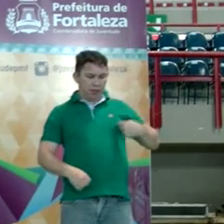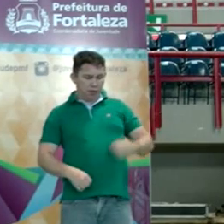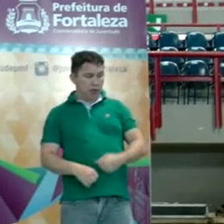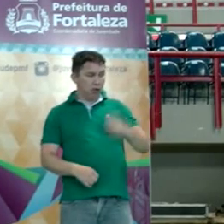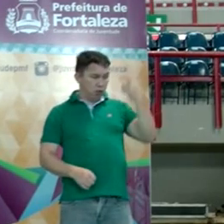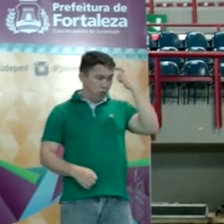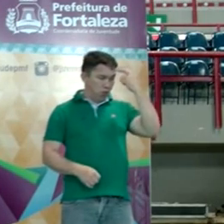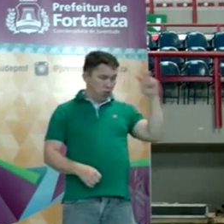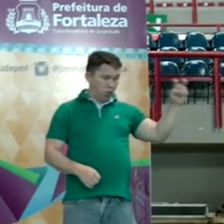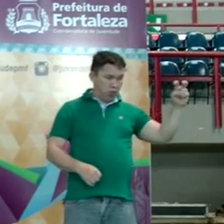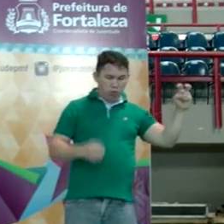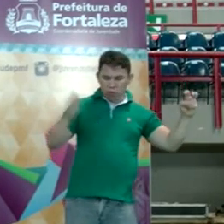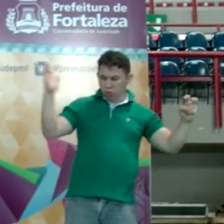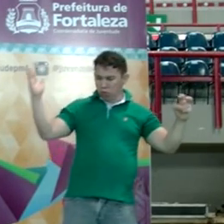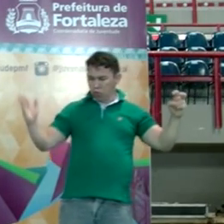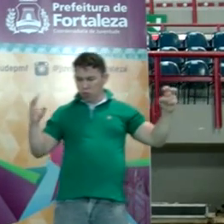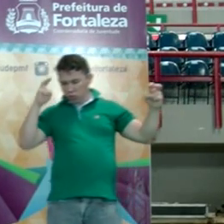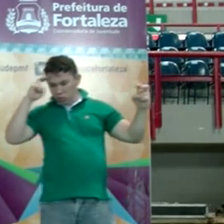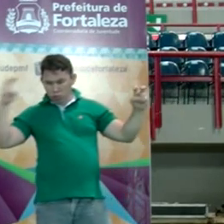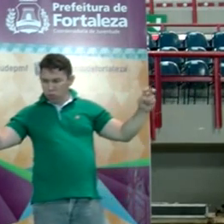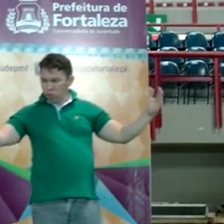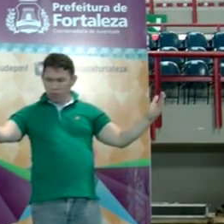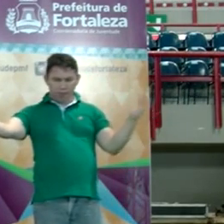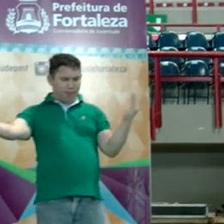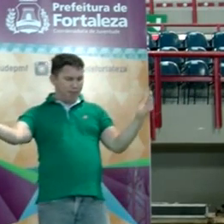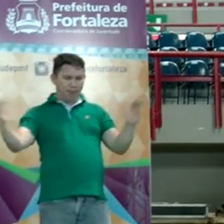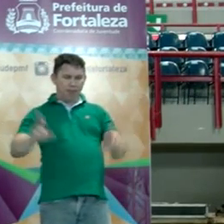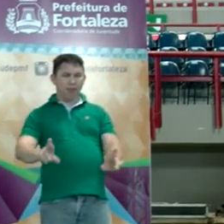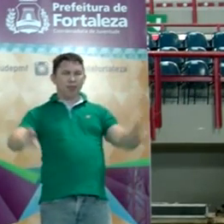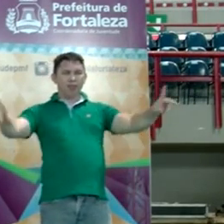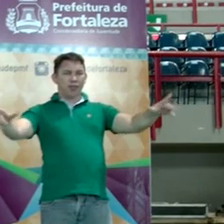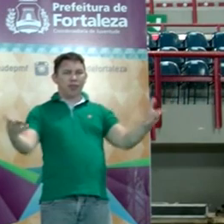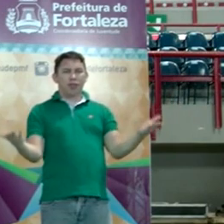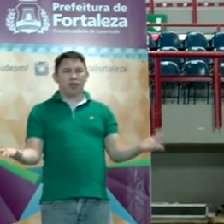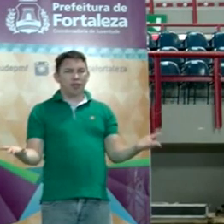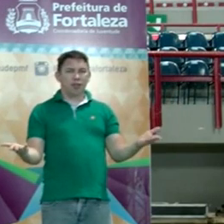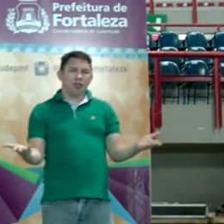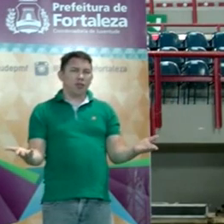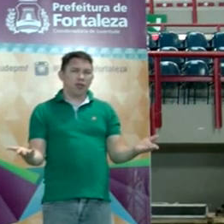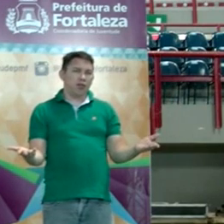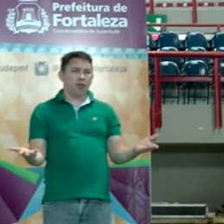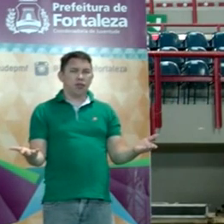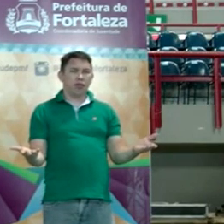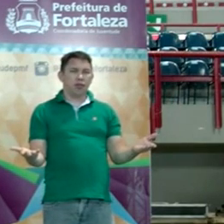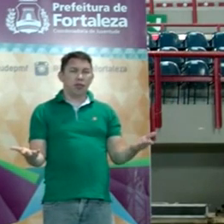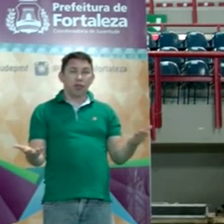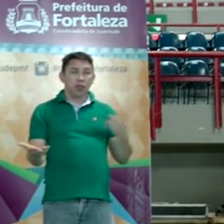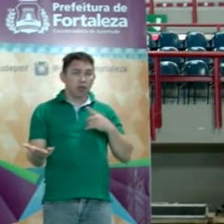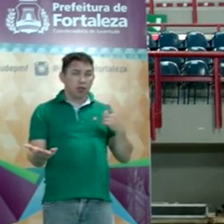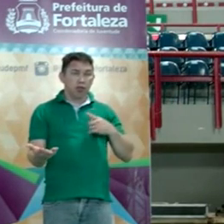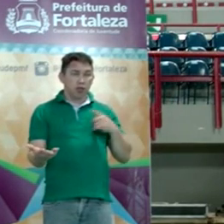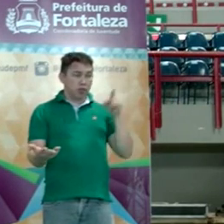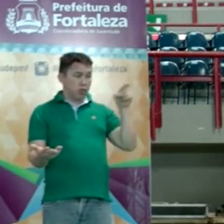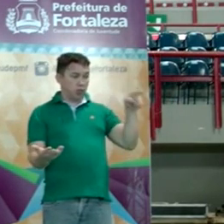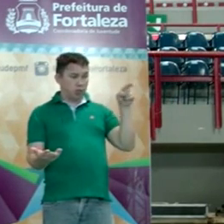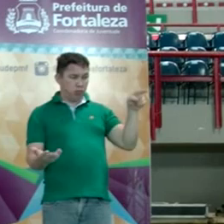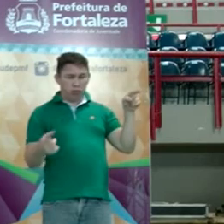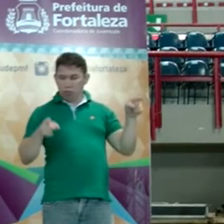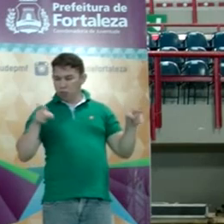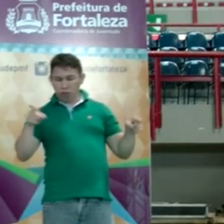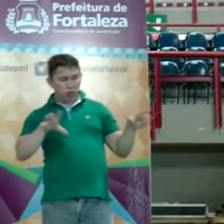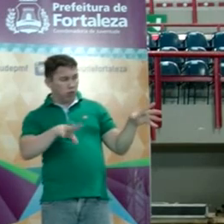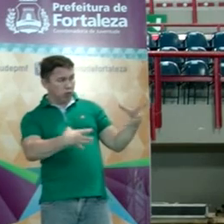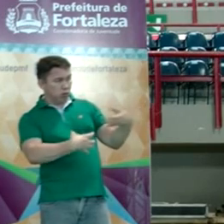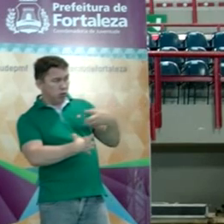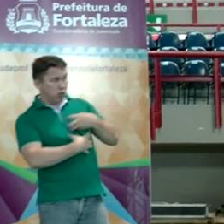chinesa num paralelo com a brasileira, certo? É muito diferente, a diferença é gigantesca. Tem coisas que eles fazem lá que nos